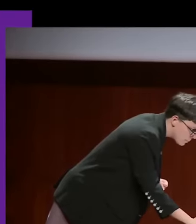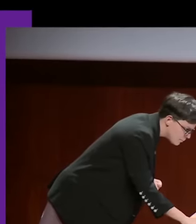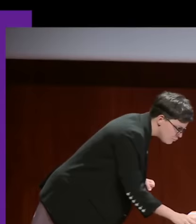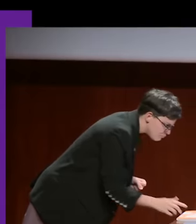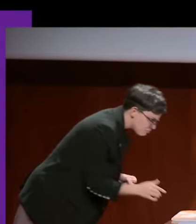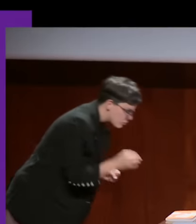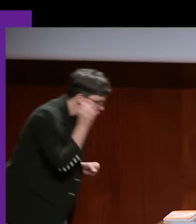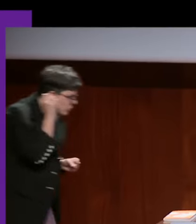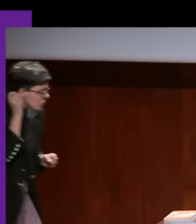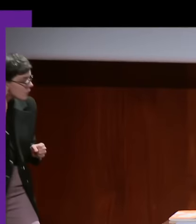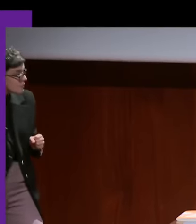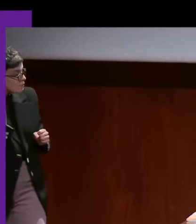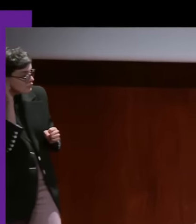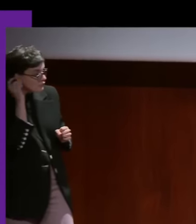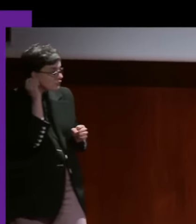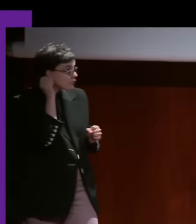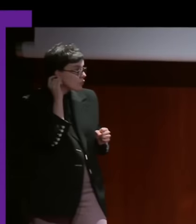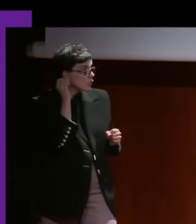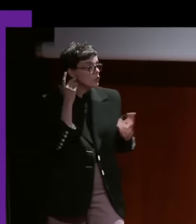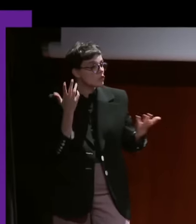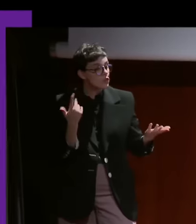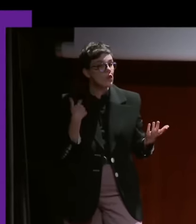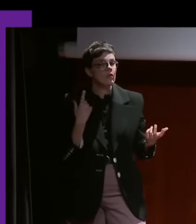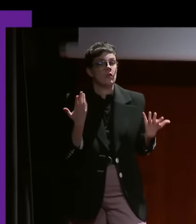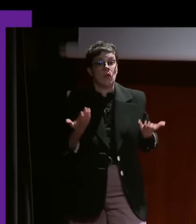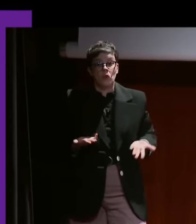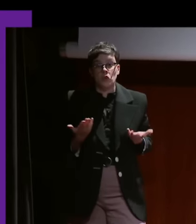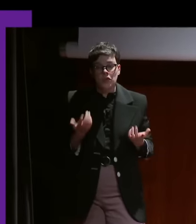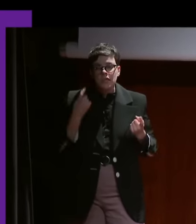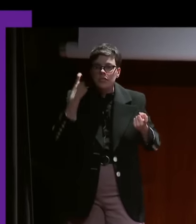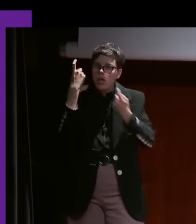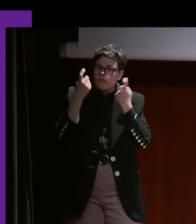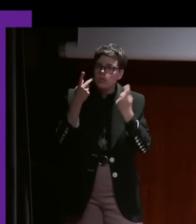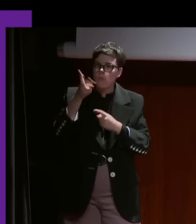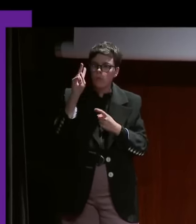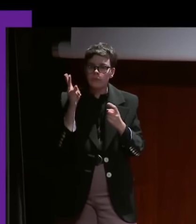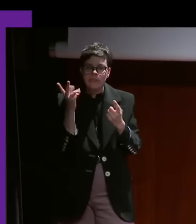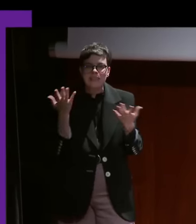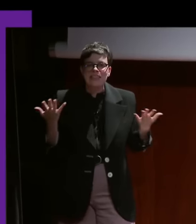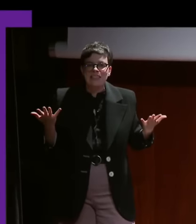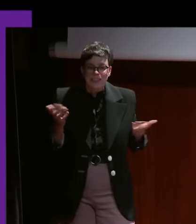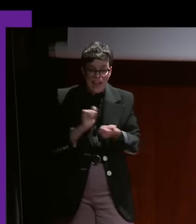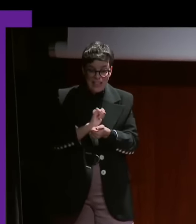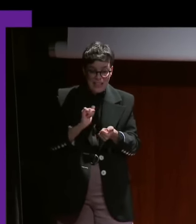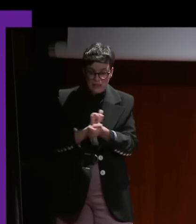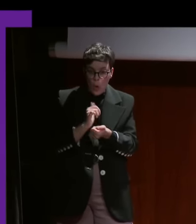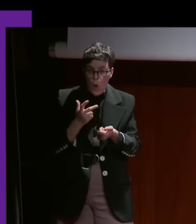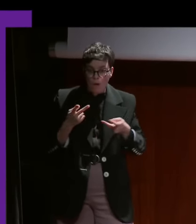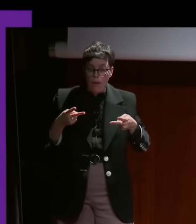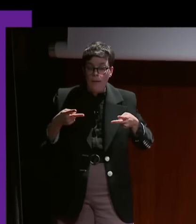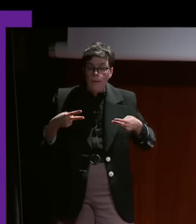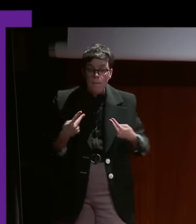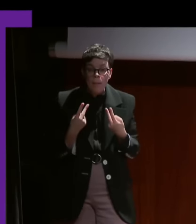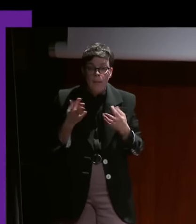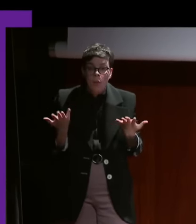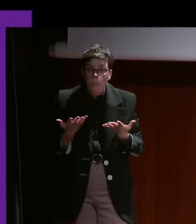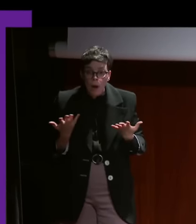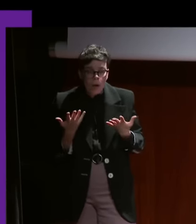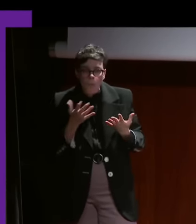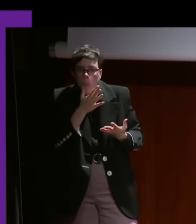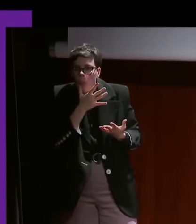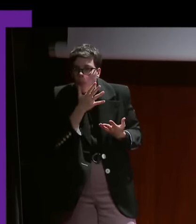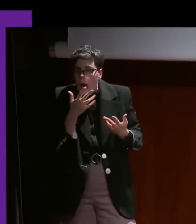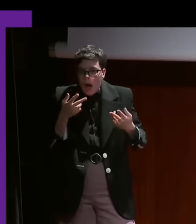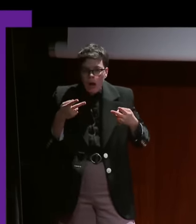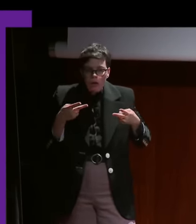l'utilisation des illustrations, ce n'était pas suffisant, que c'était trop limité. Et actuellement, je